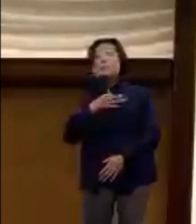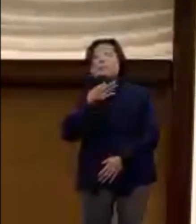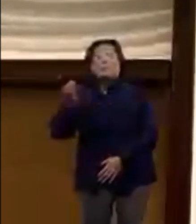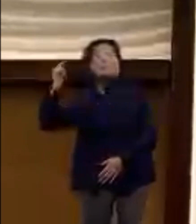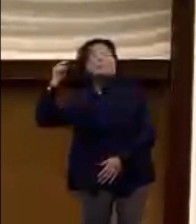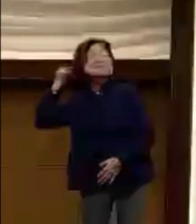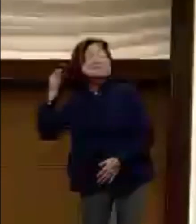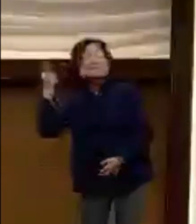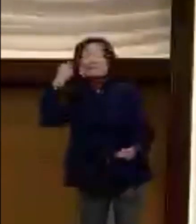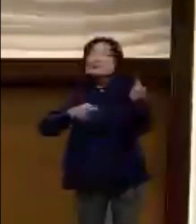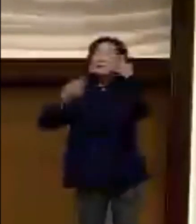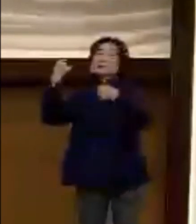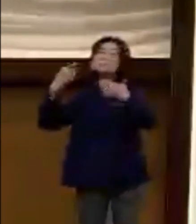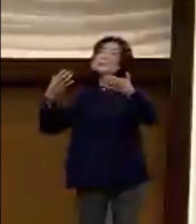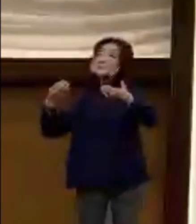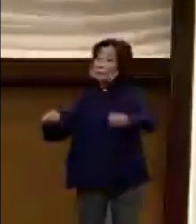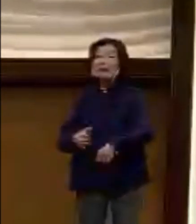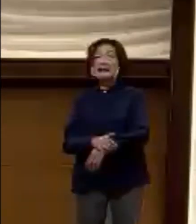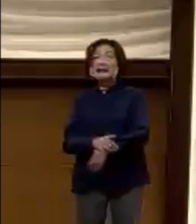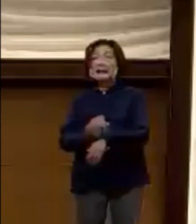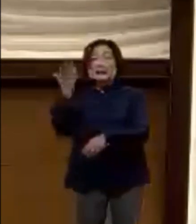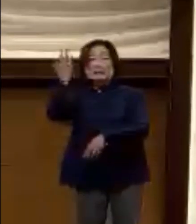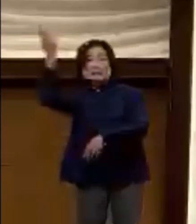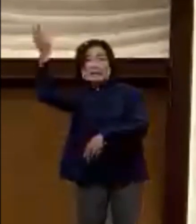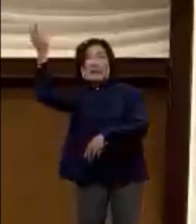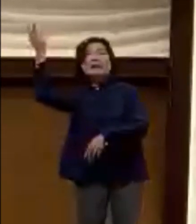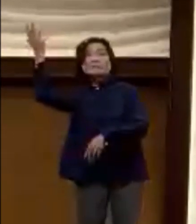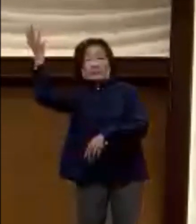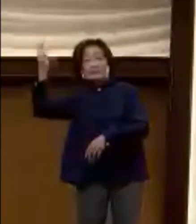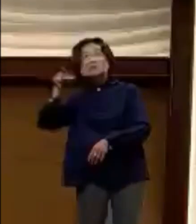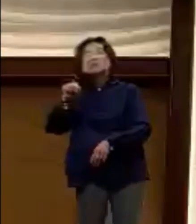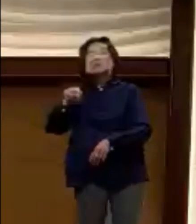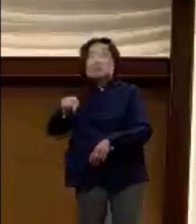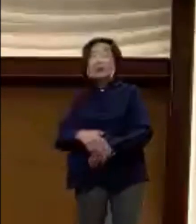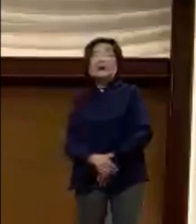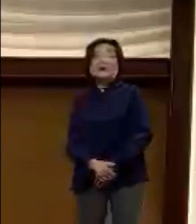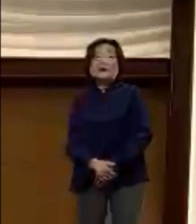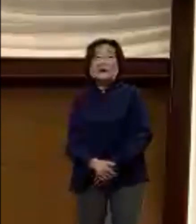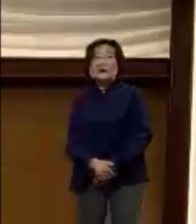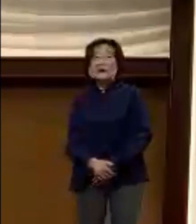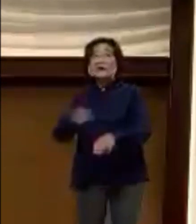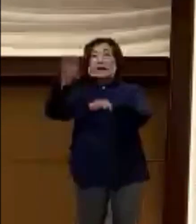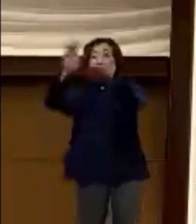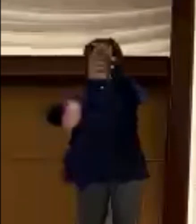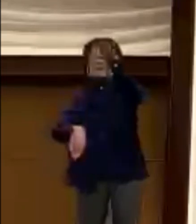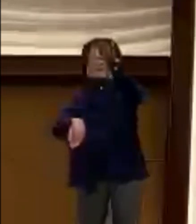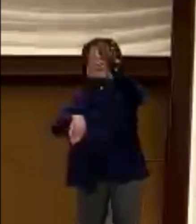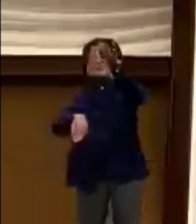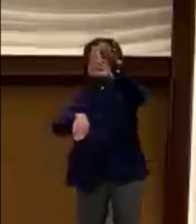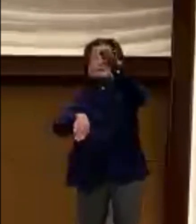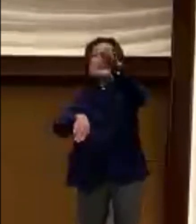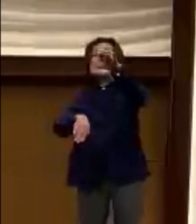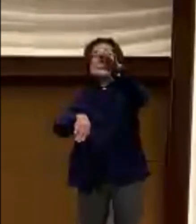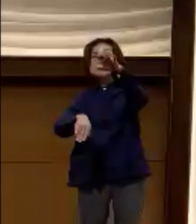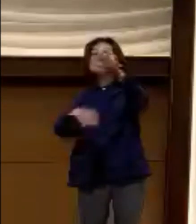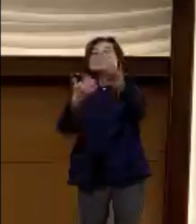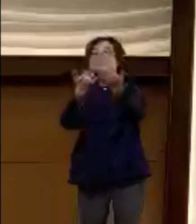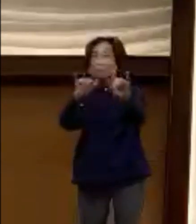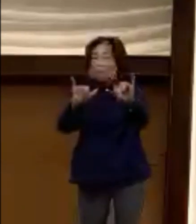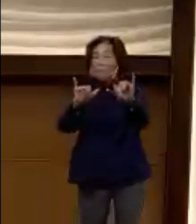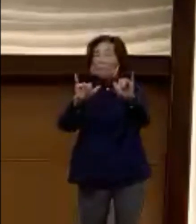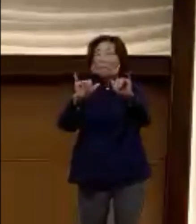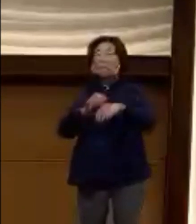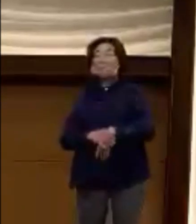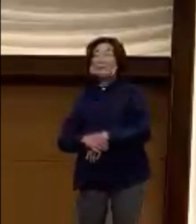ました。私は夢があります。それは差別をされる方も